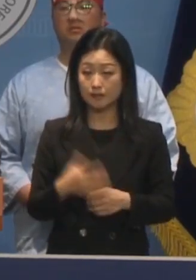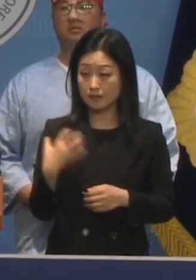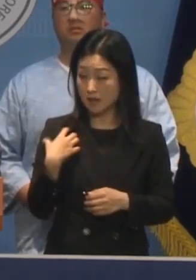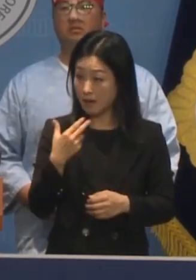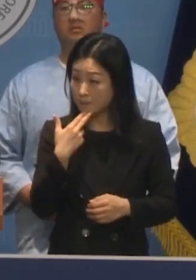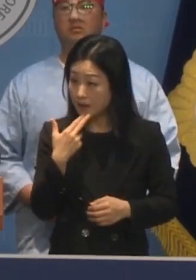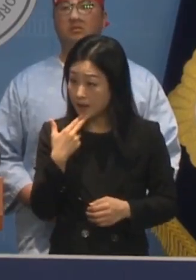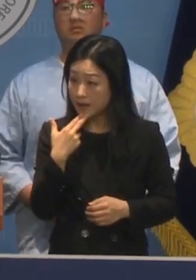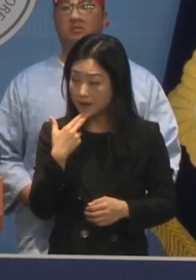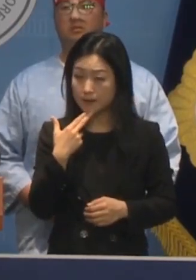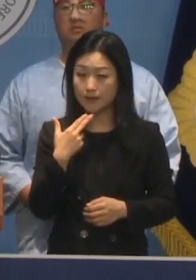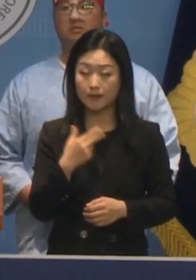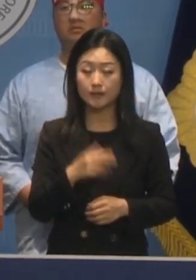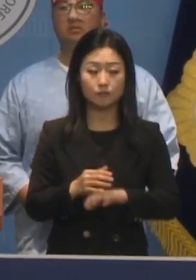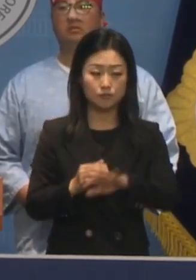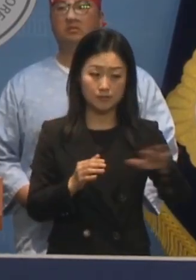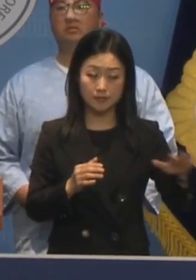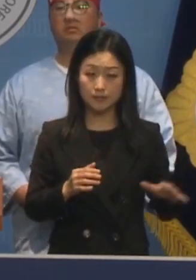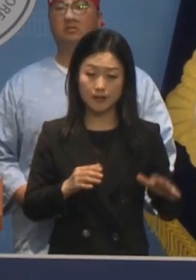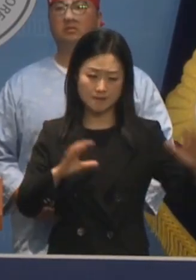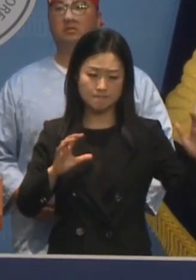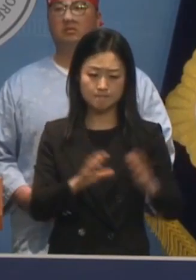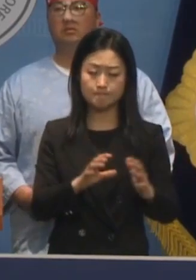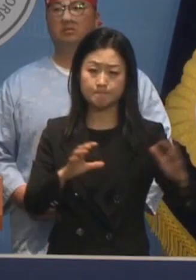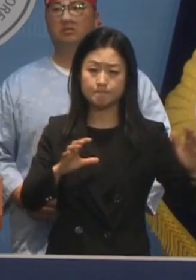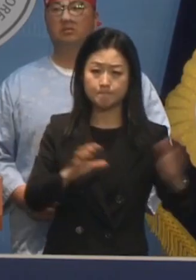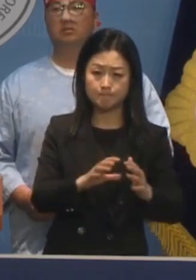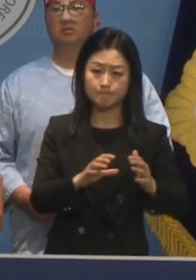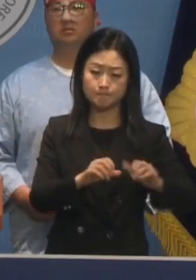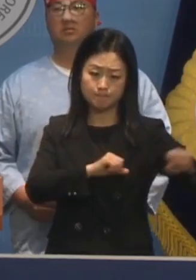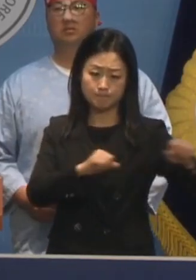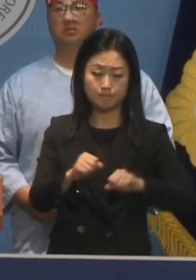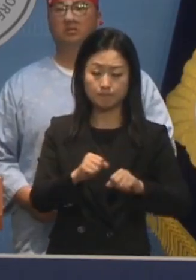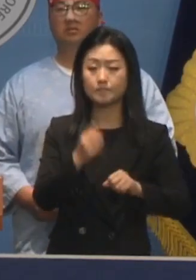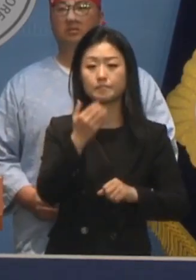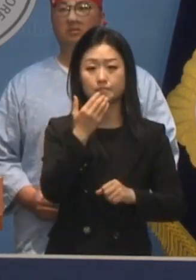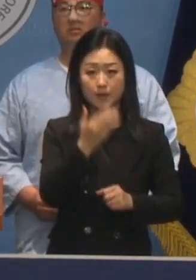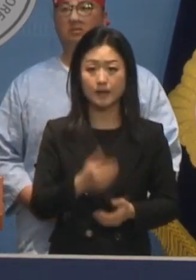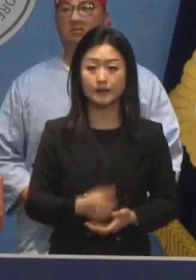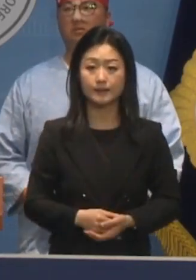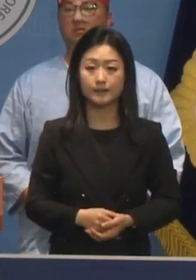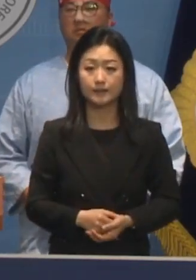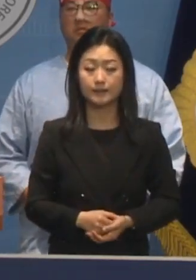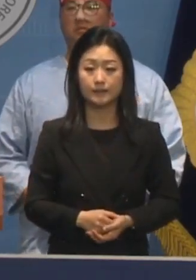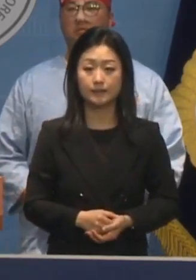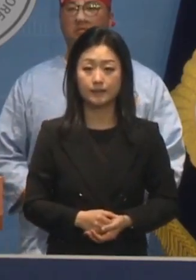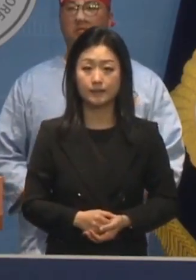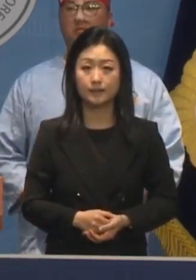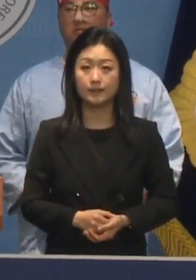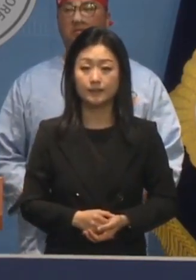경우에 금속노조와 함께 민주노총은 적극적인 대응 투쟁에 나설 것입니다.